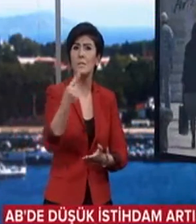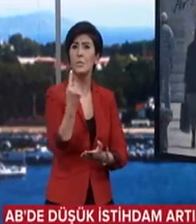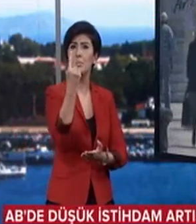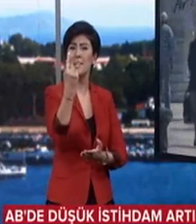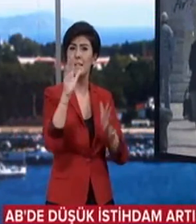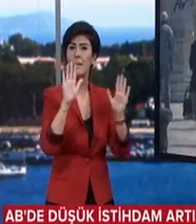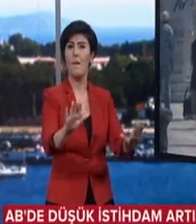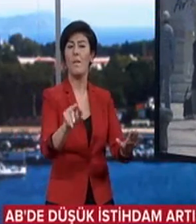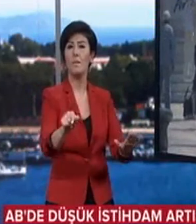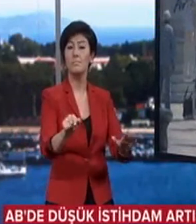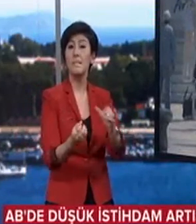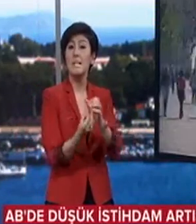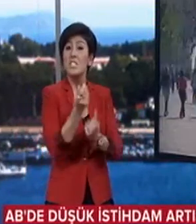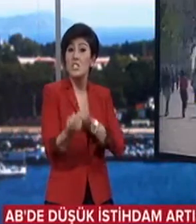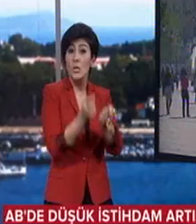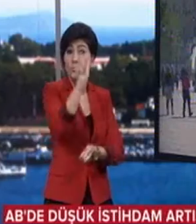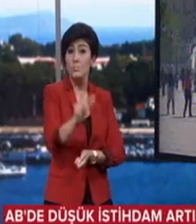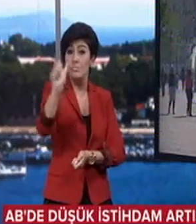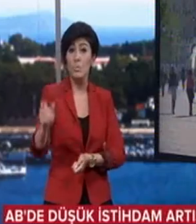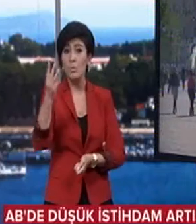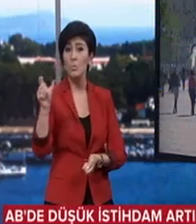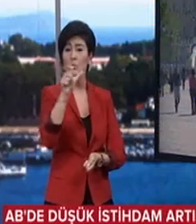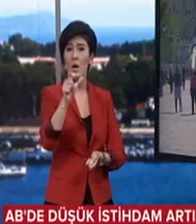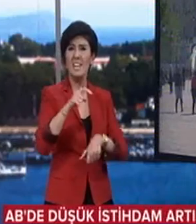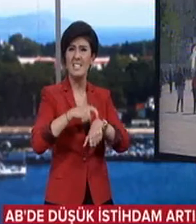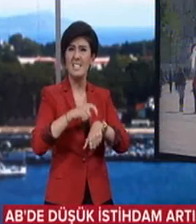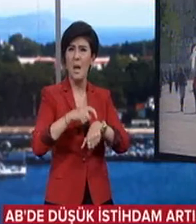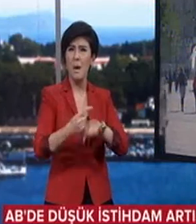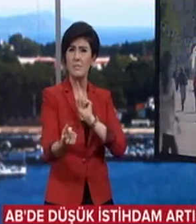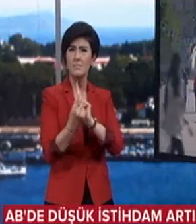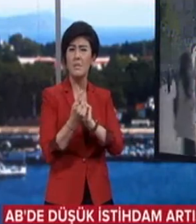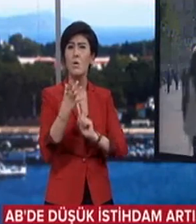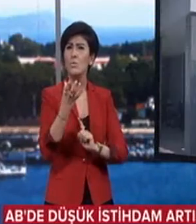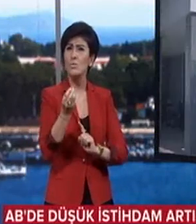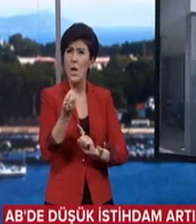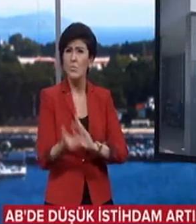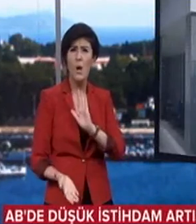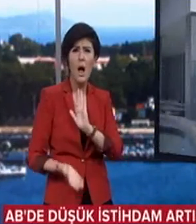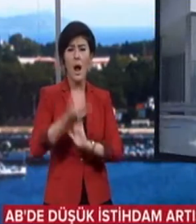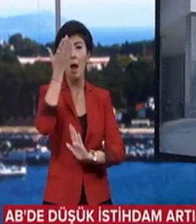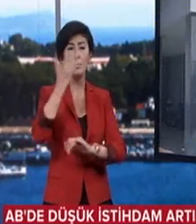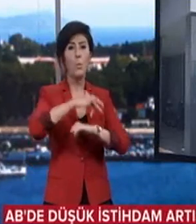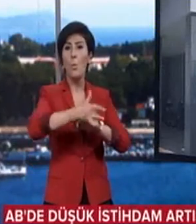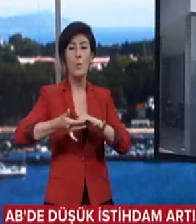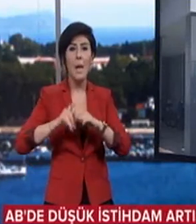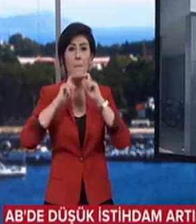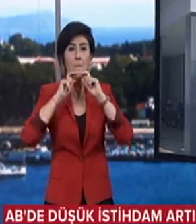ise 0,1'de kaldı. İstihdamı 3 aylık zaman diliminde en çok arttırabilen